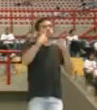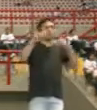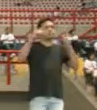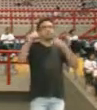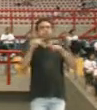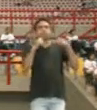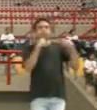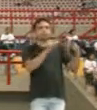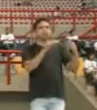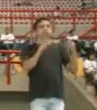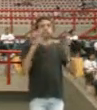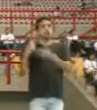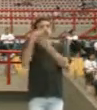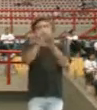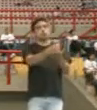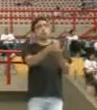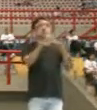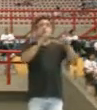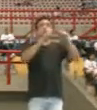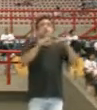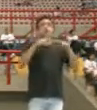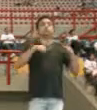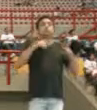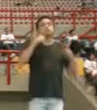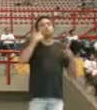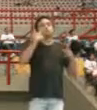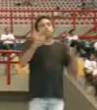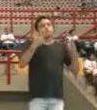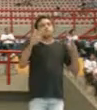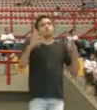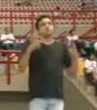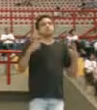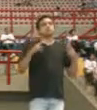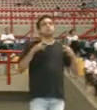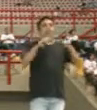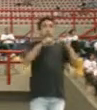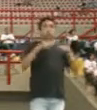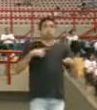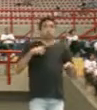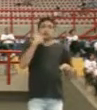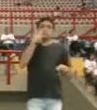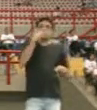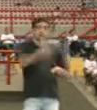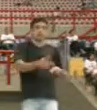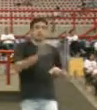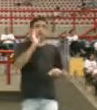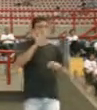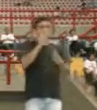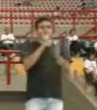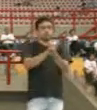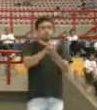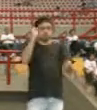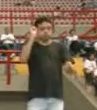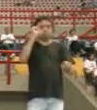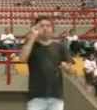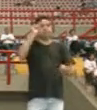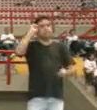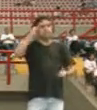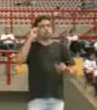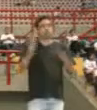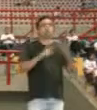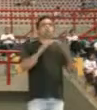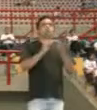contestações e apoios. Então olhe para mim, ter citado a abolição da escravatura,